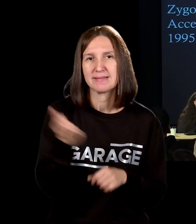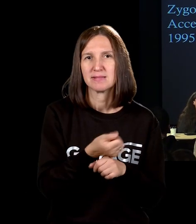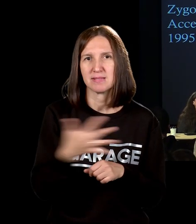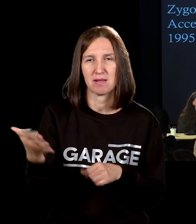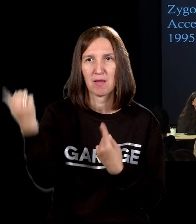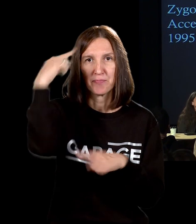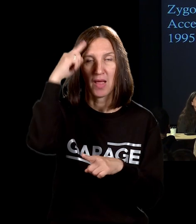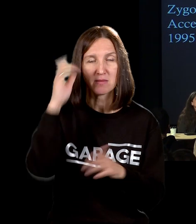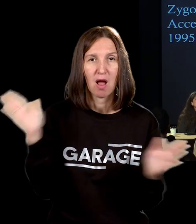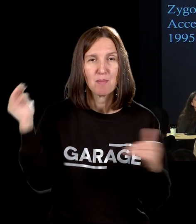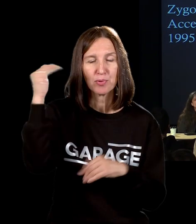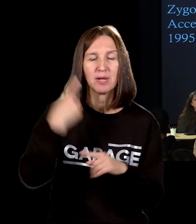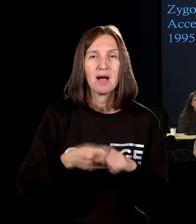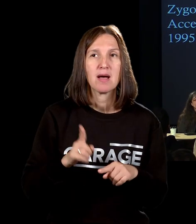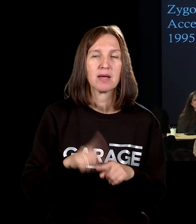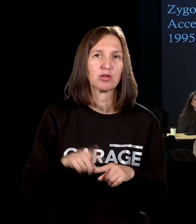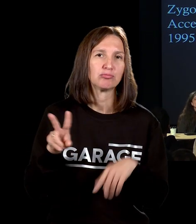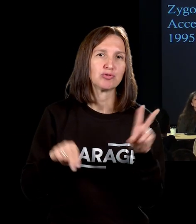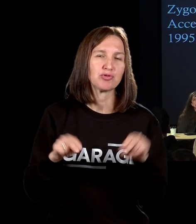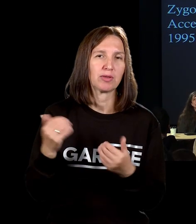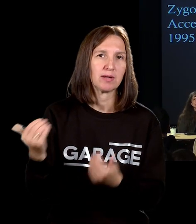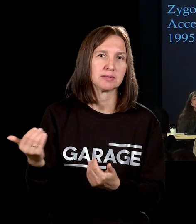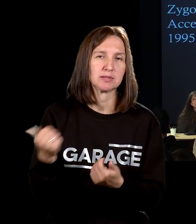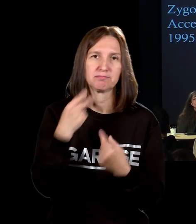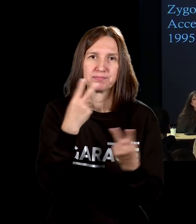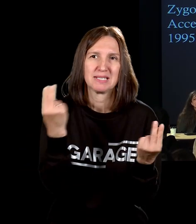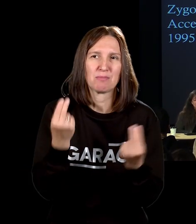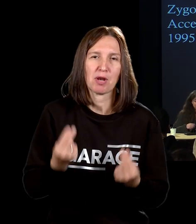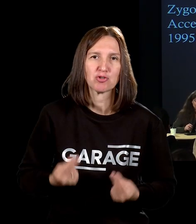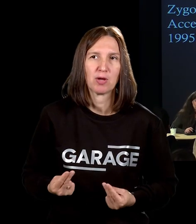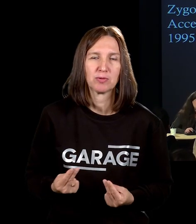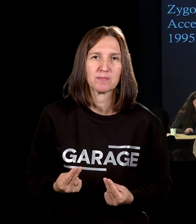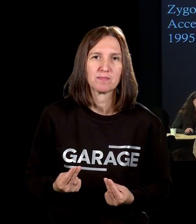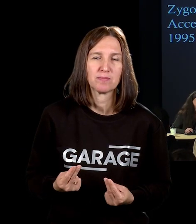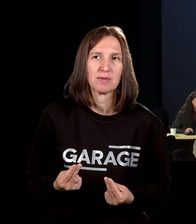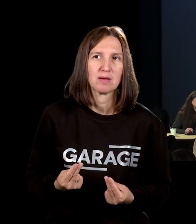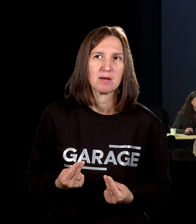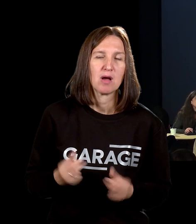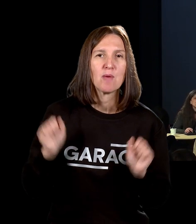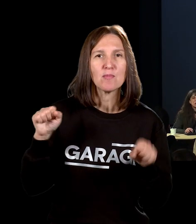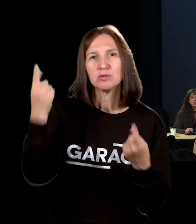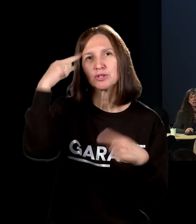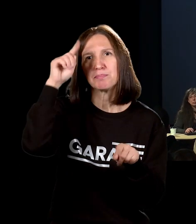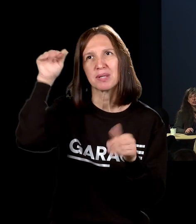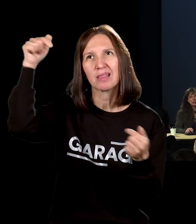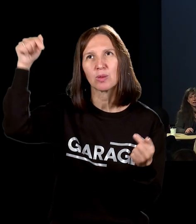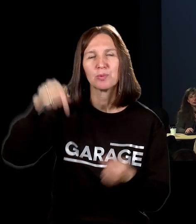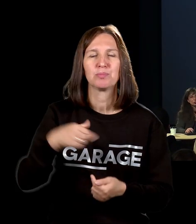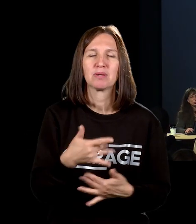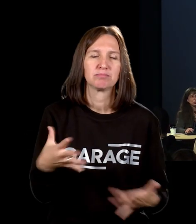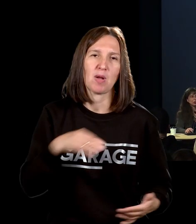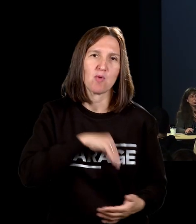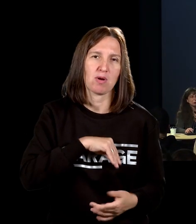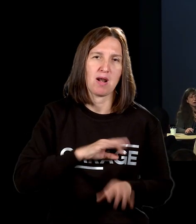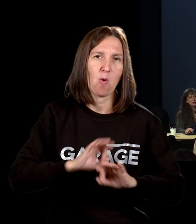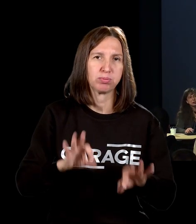серий, которые они делают, это серия, которая, как считается, там изображают которому можно придумать массу моральных объяснений,